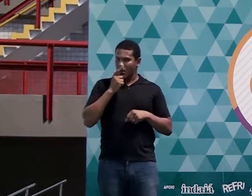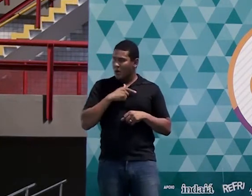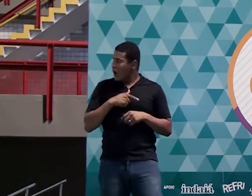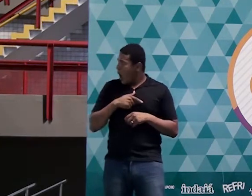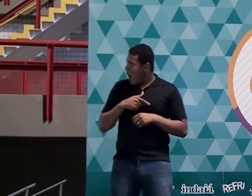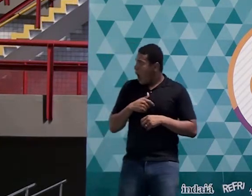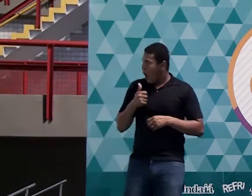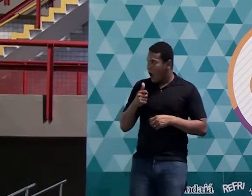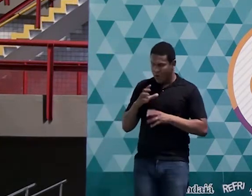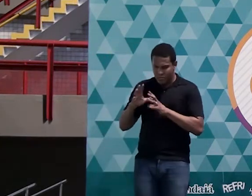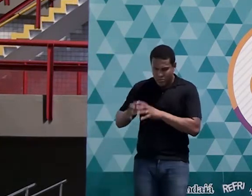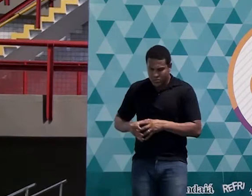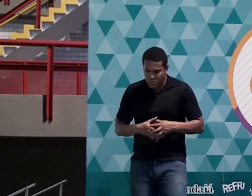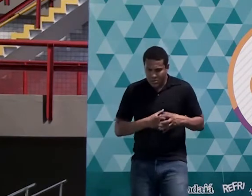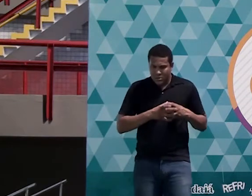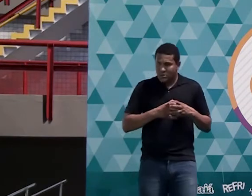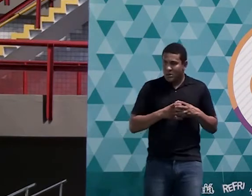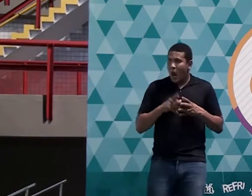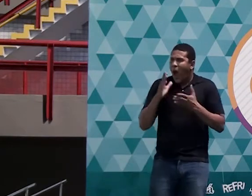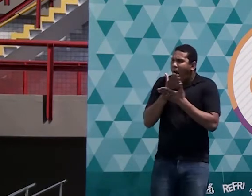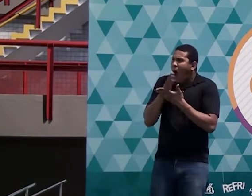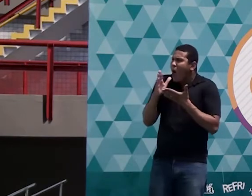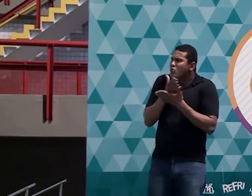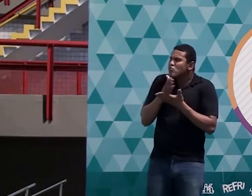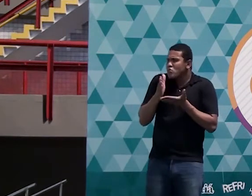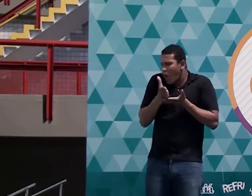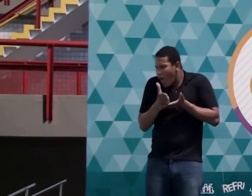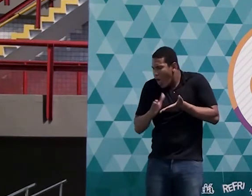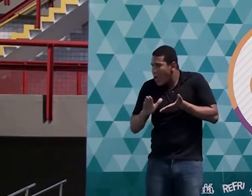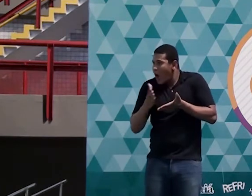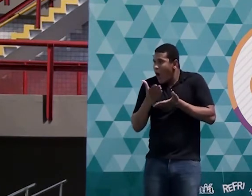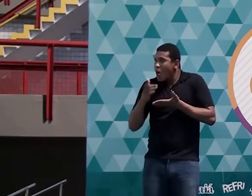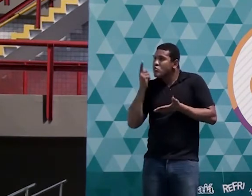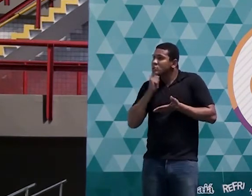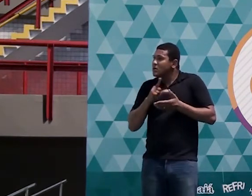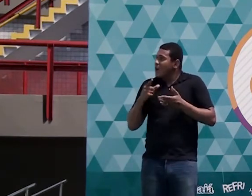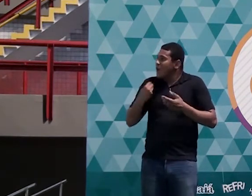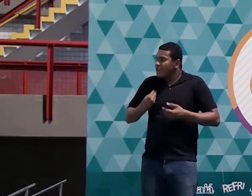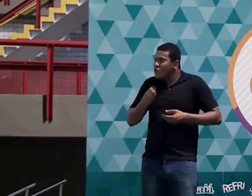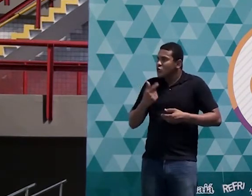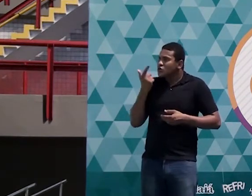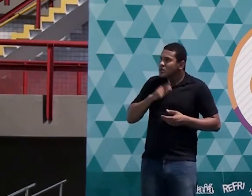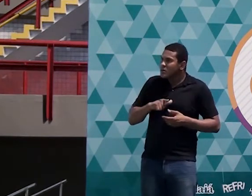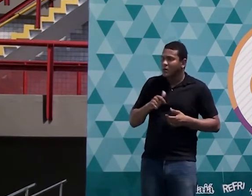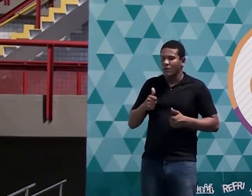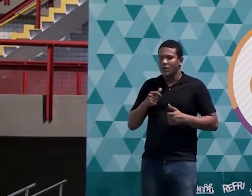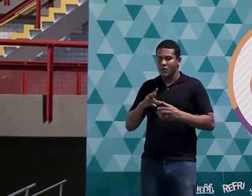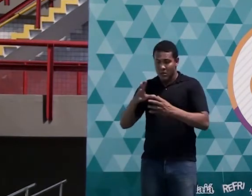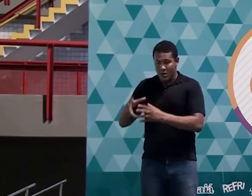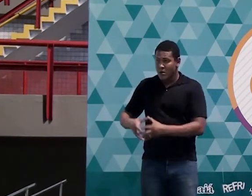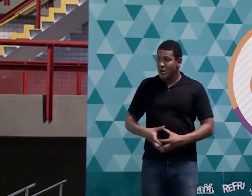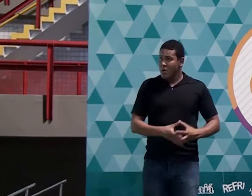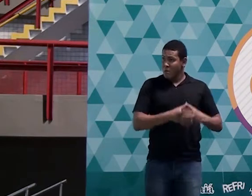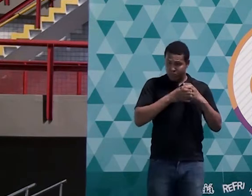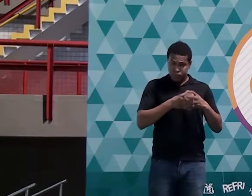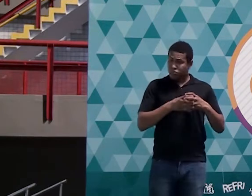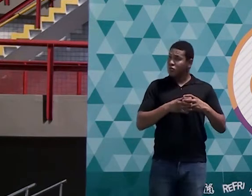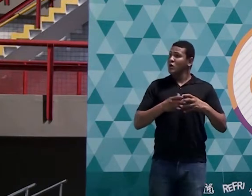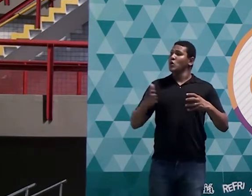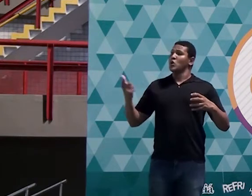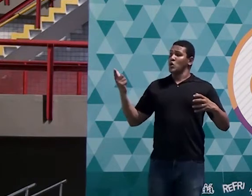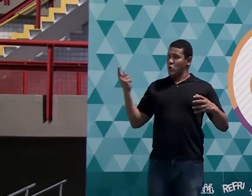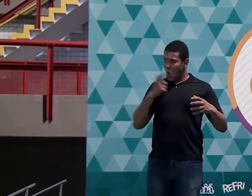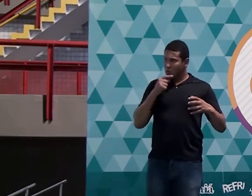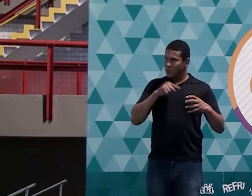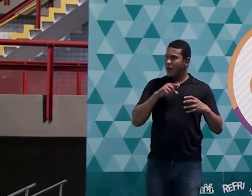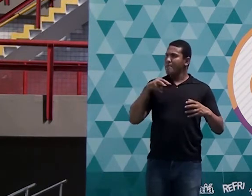outro grupo que vai se chamar maçonaria, que também combate a igreja e que eram ricos, bons